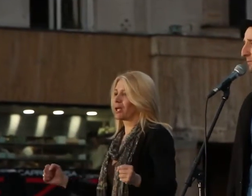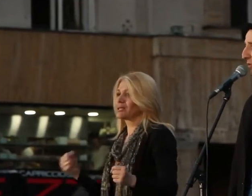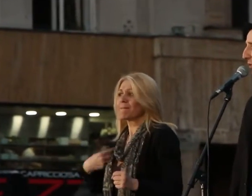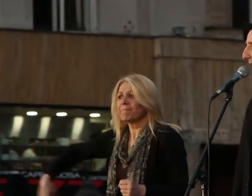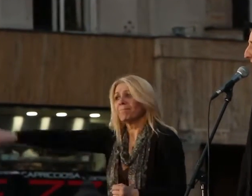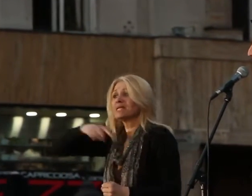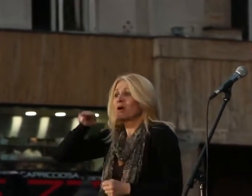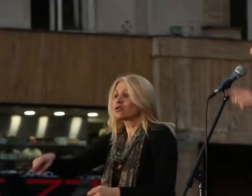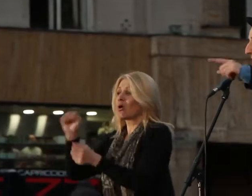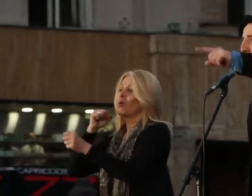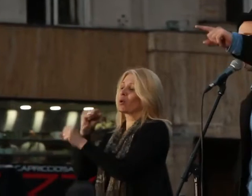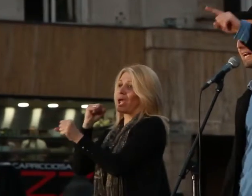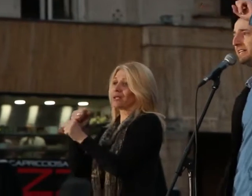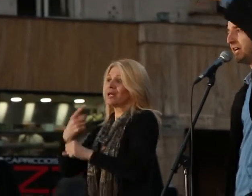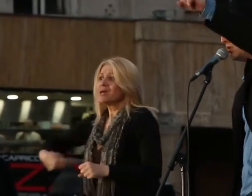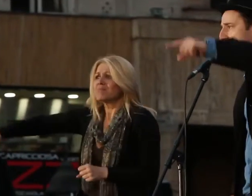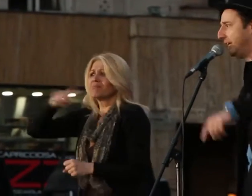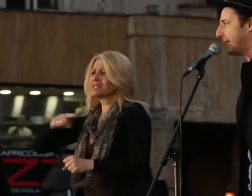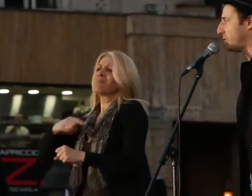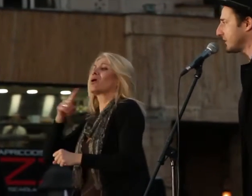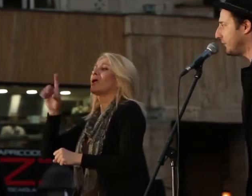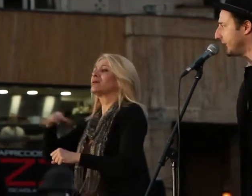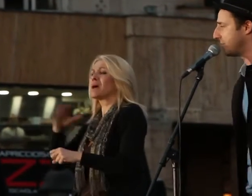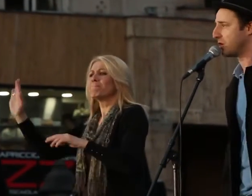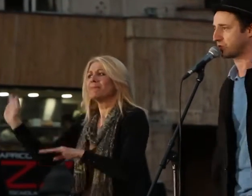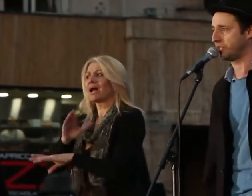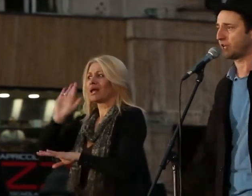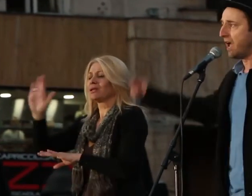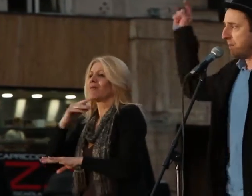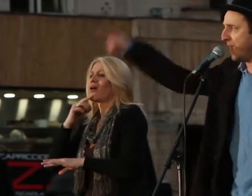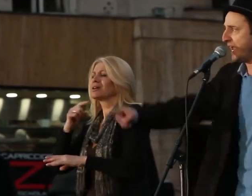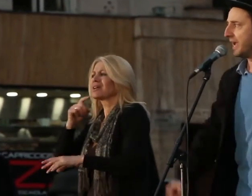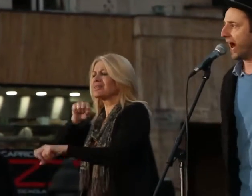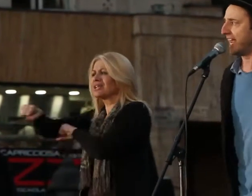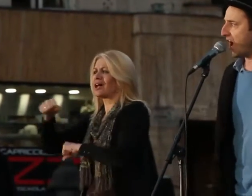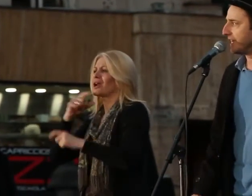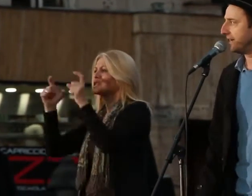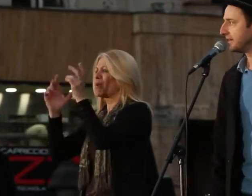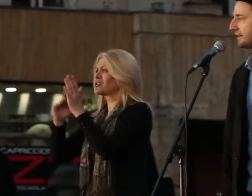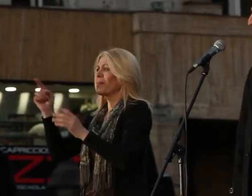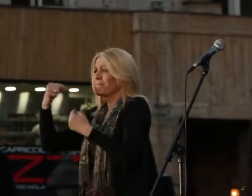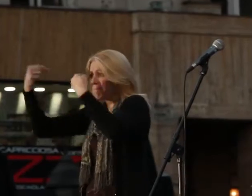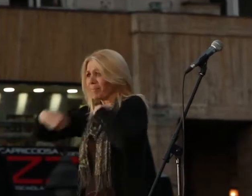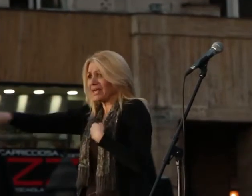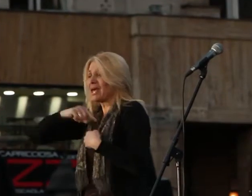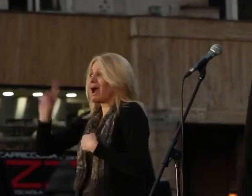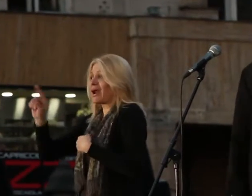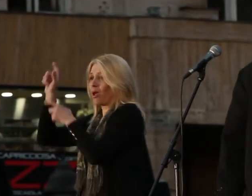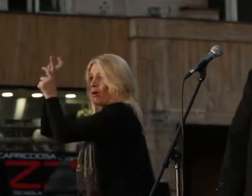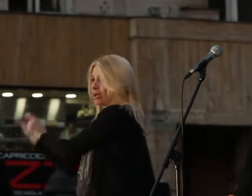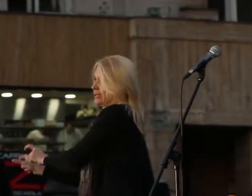Mi smo to uradili. Mi smo makli njihovog diktatora Slobodana Miloševića. Mi, a ne oni!